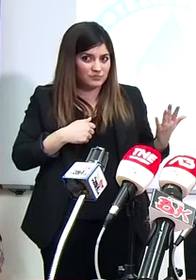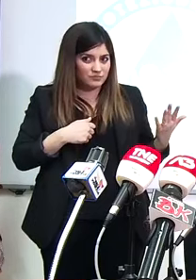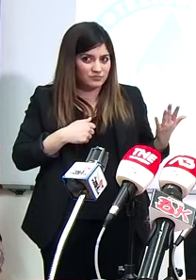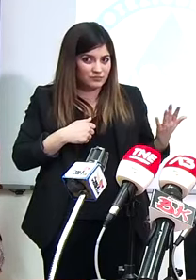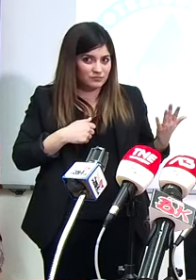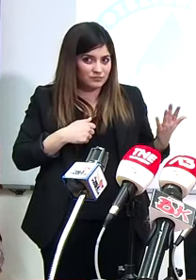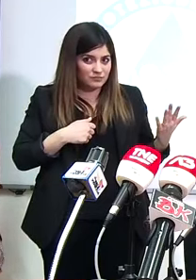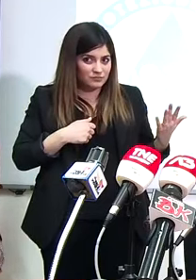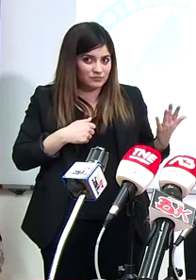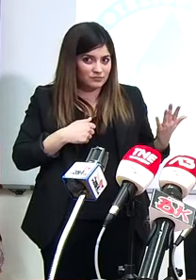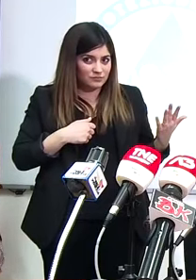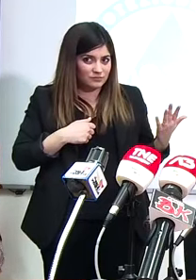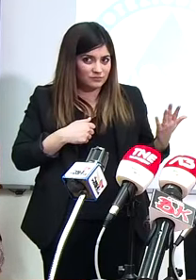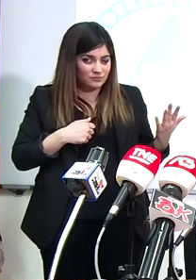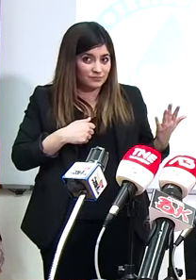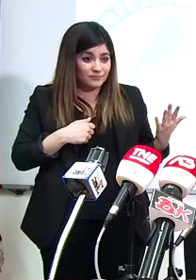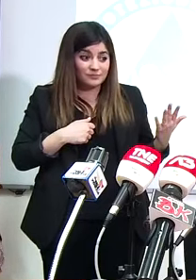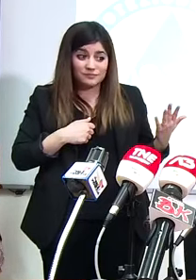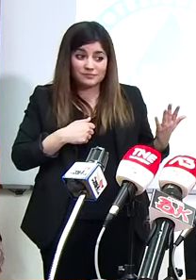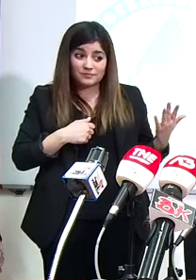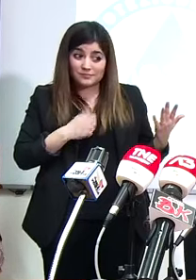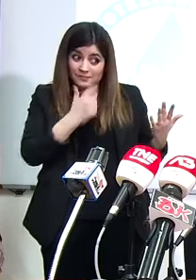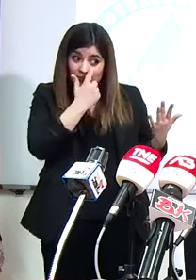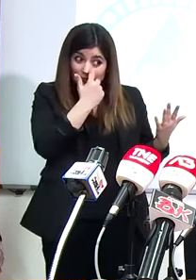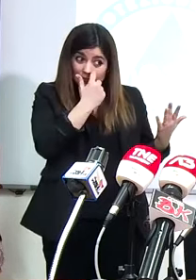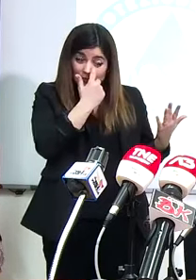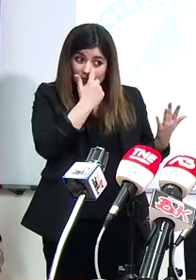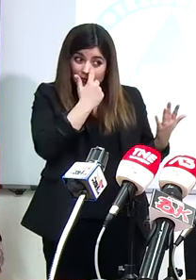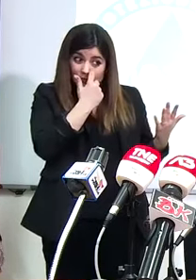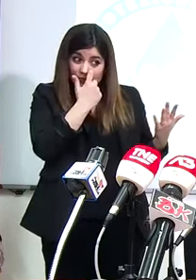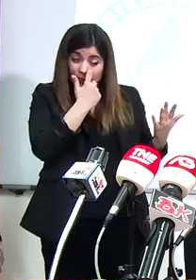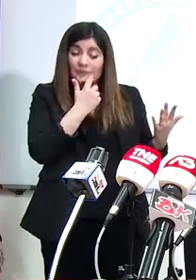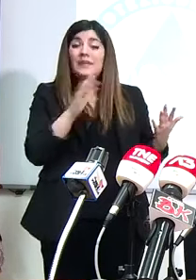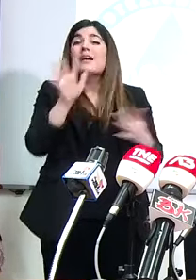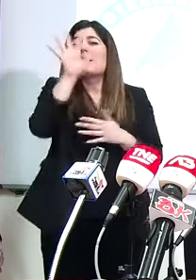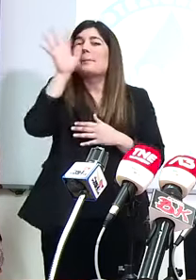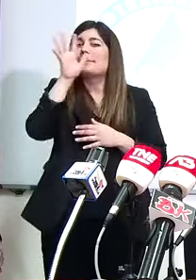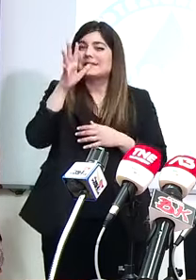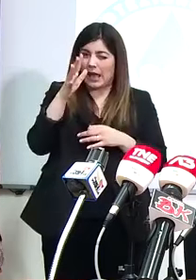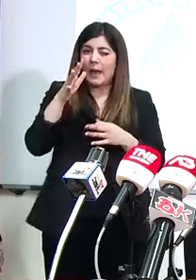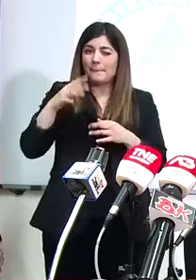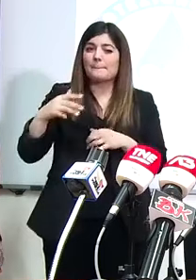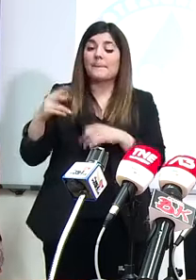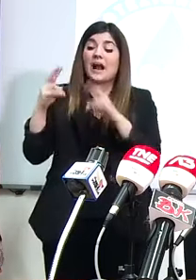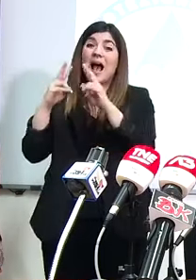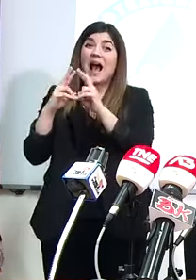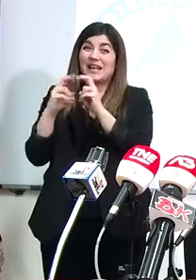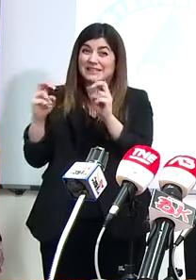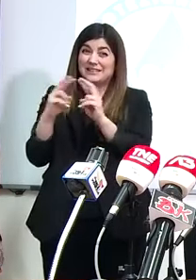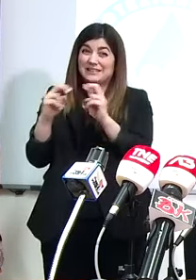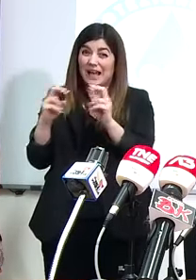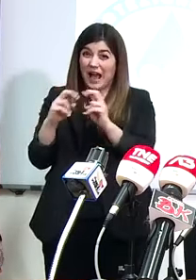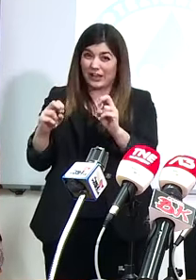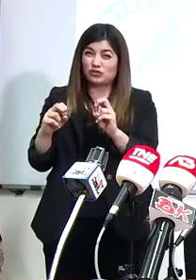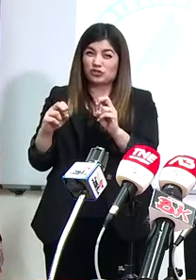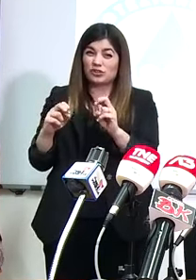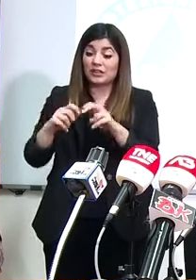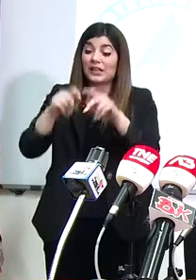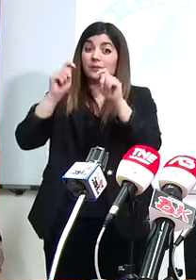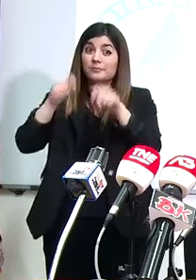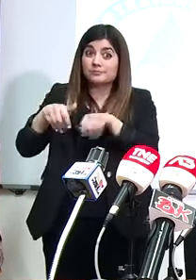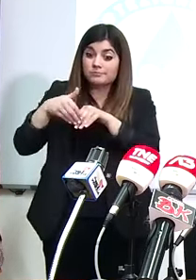penso che non lo sappia neanche non so neanche quale sia mi sembra del capitolo da perugia partiva in virtù di una segnalazione su su un nome ma non